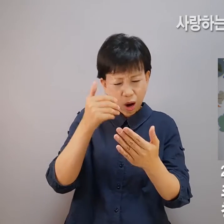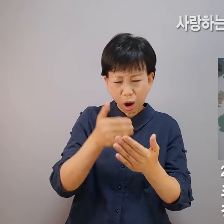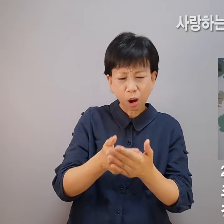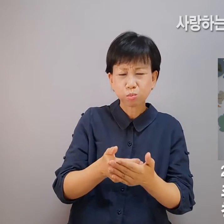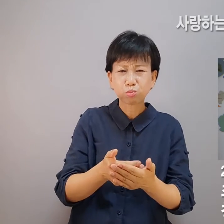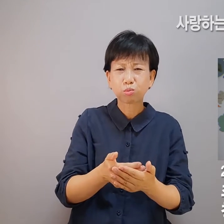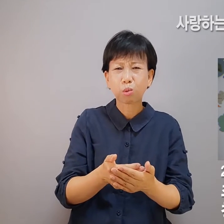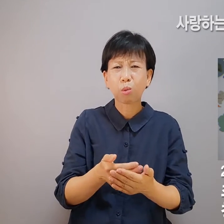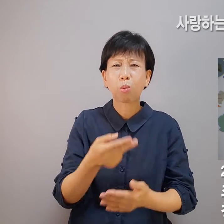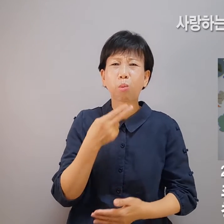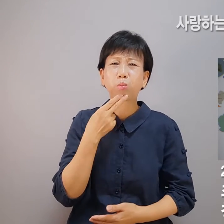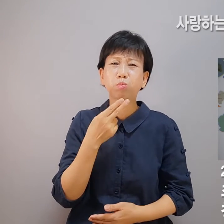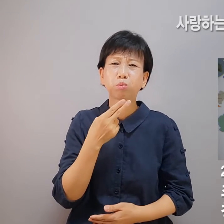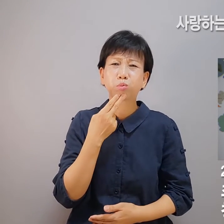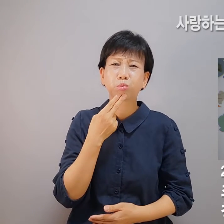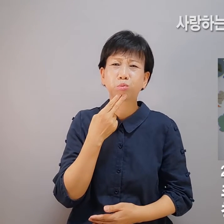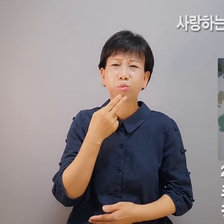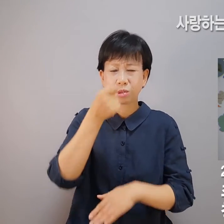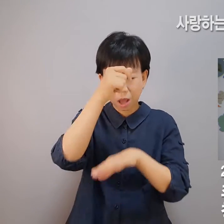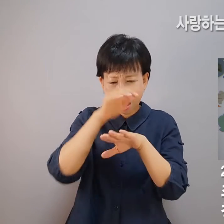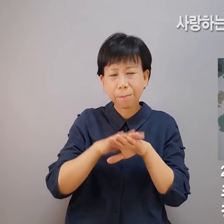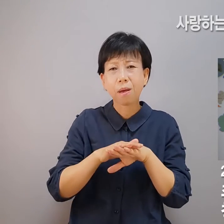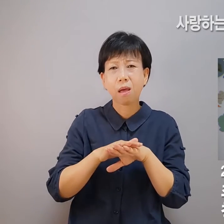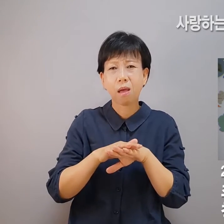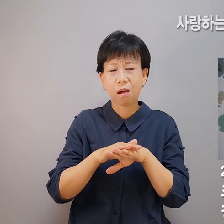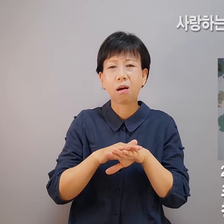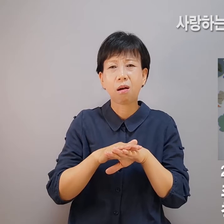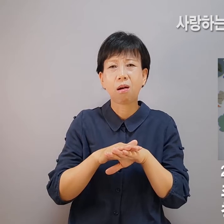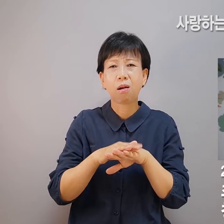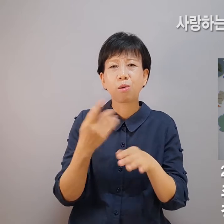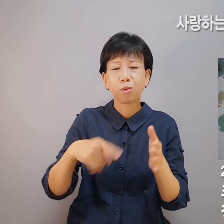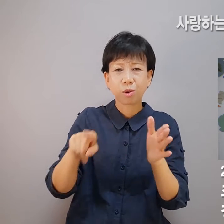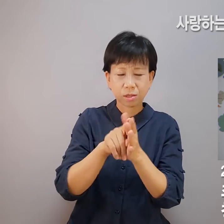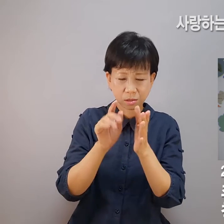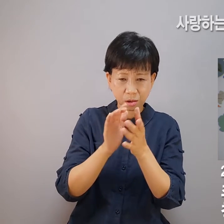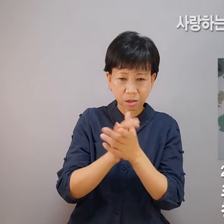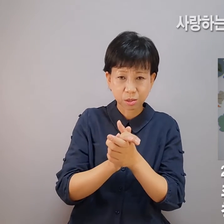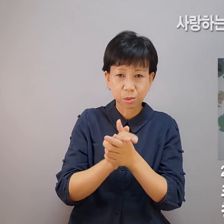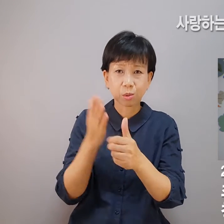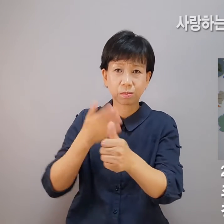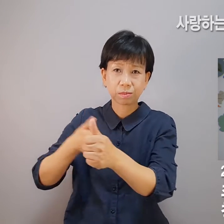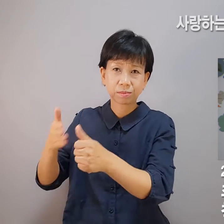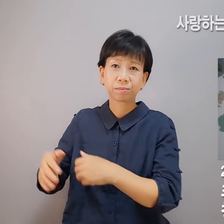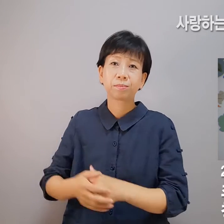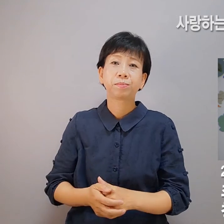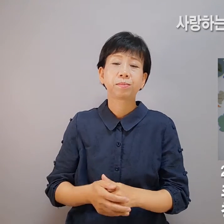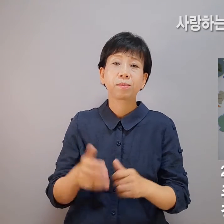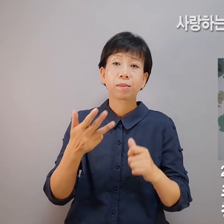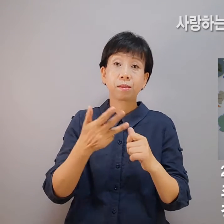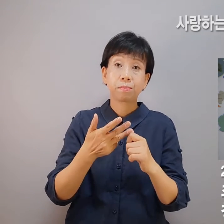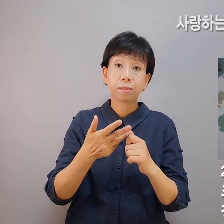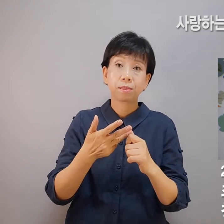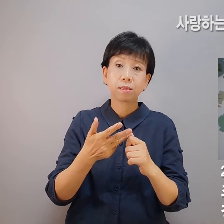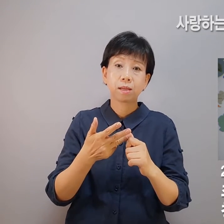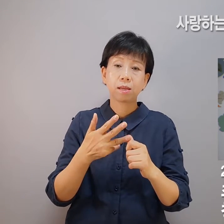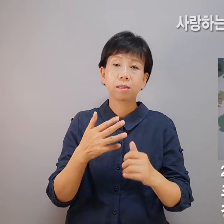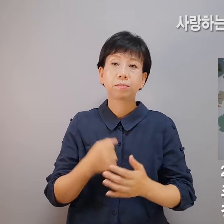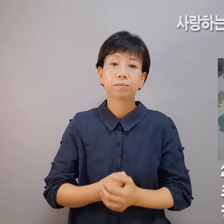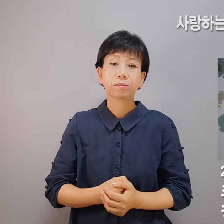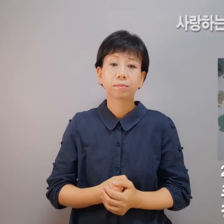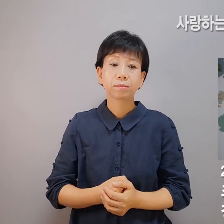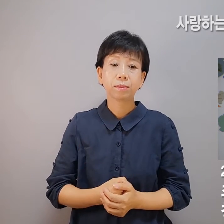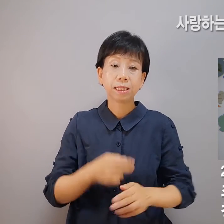지루하고 감동이 없는 예배가 되지 않도록 또 기도해 주시면 좋겠습니다. 8번째, 다른 사람이 자기